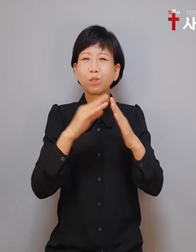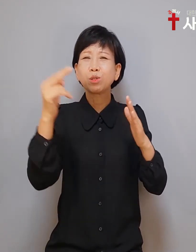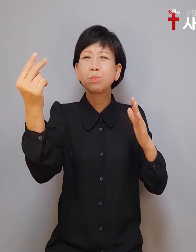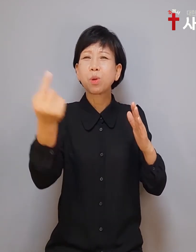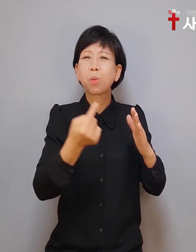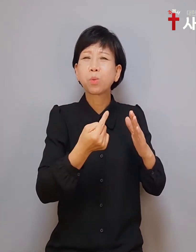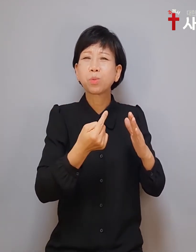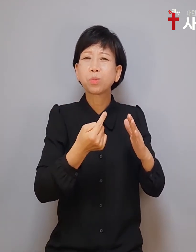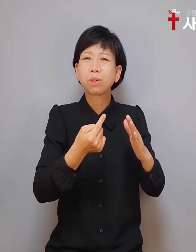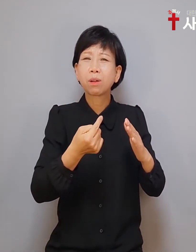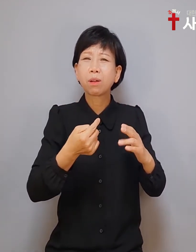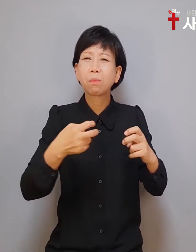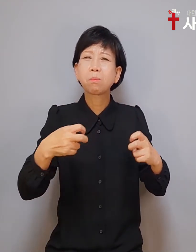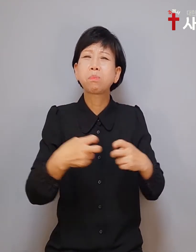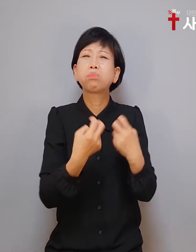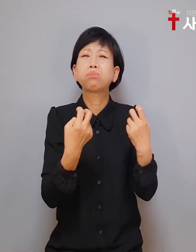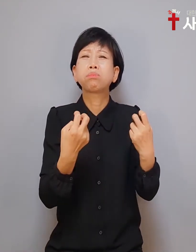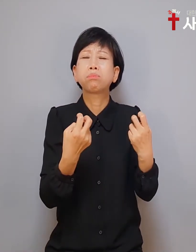되는 거죠.